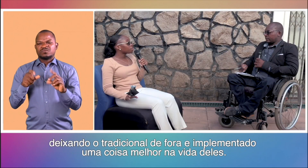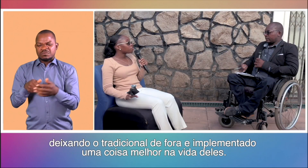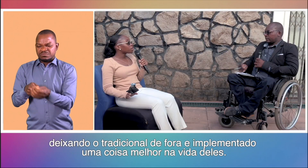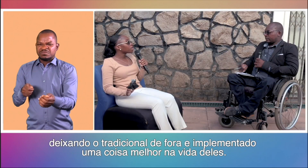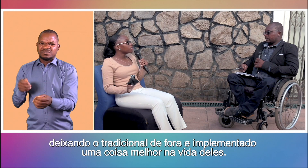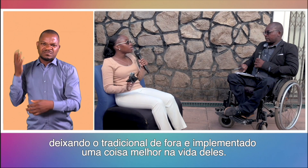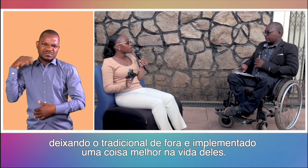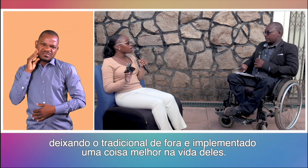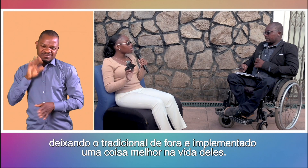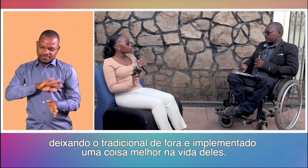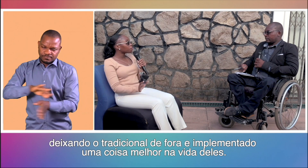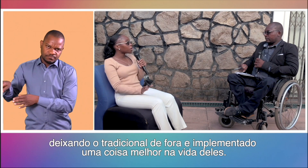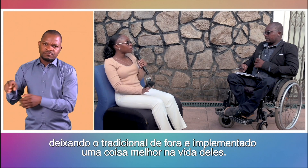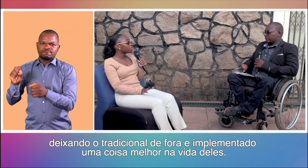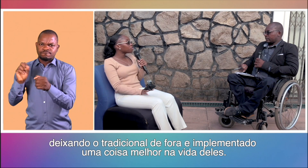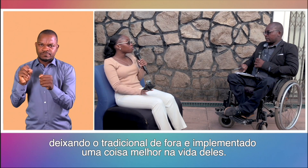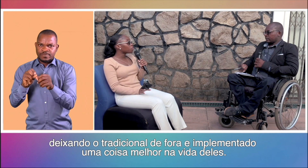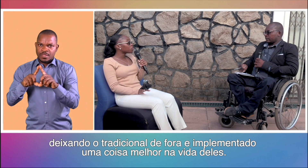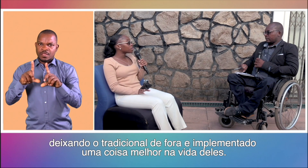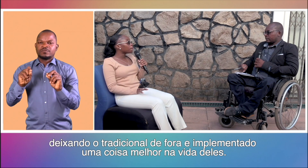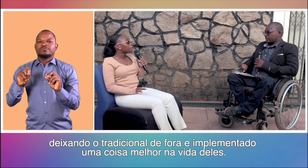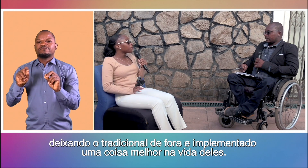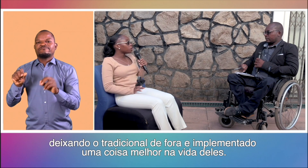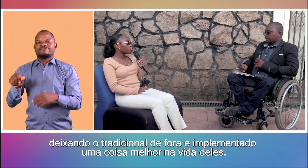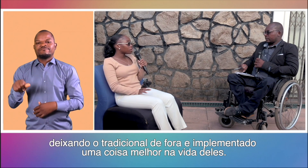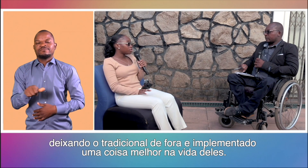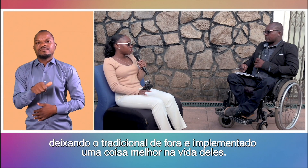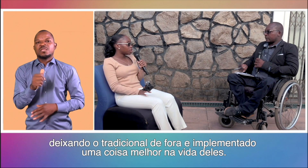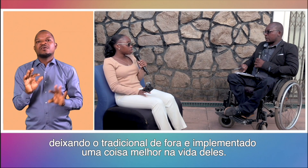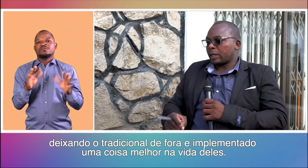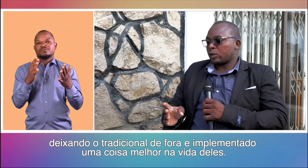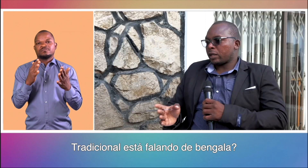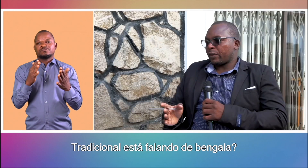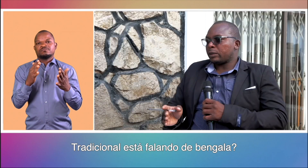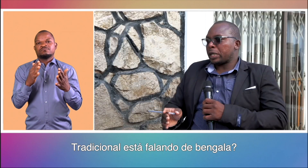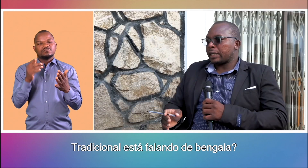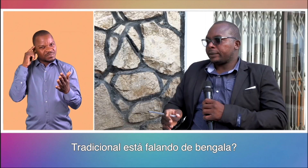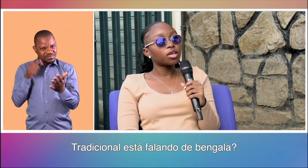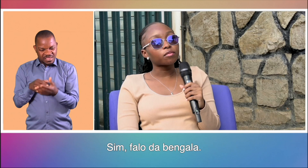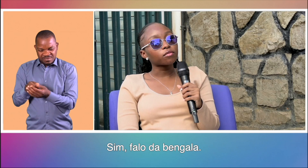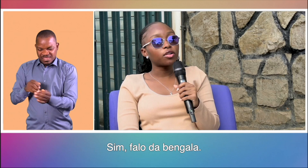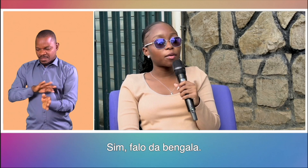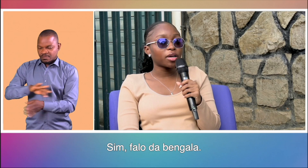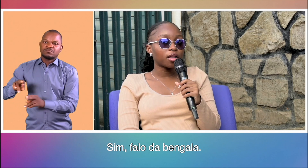de fora e implementando uma coisa melhor na vida deles. Tradicional está a falar de bengala? Sim, falo da bengala.